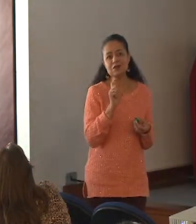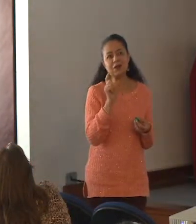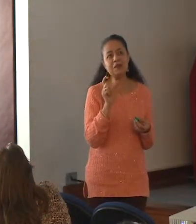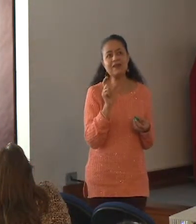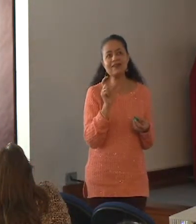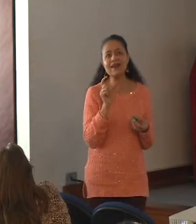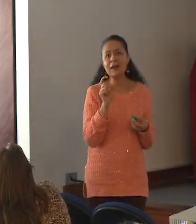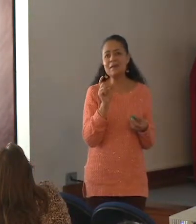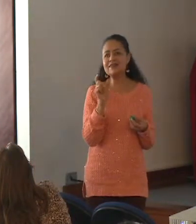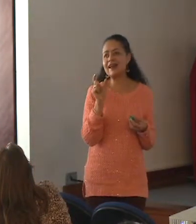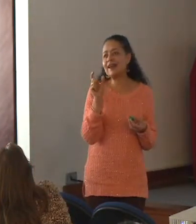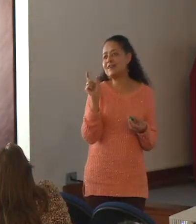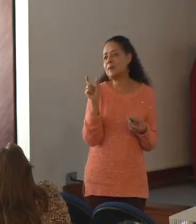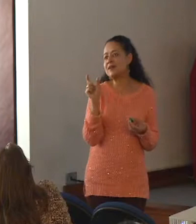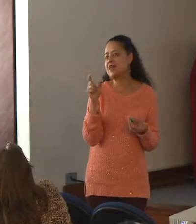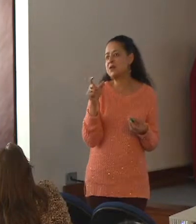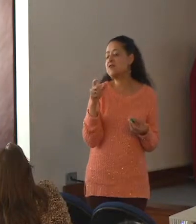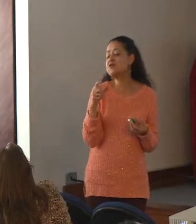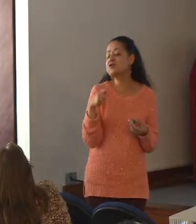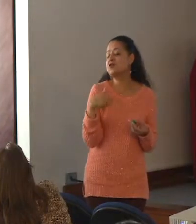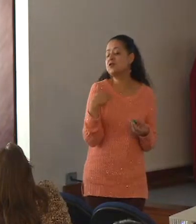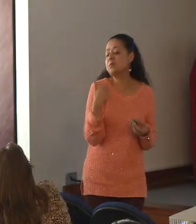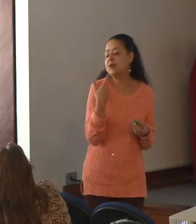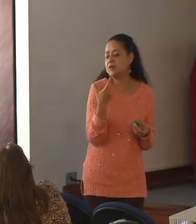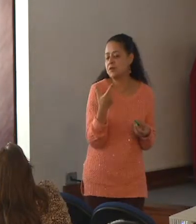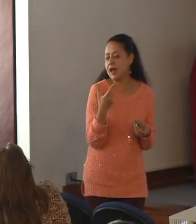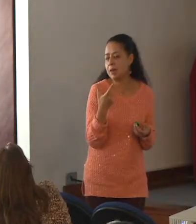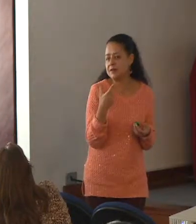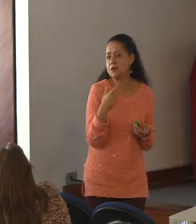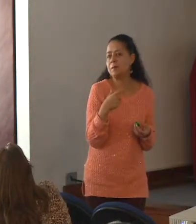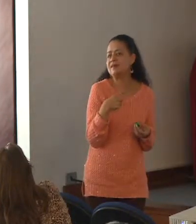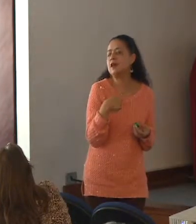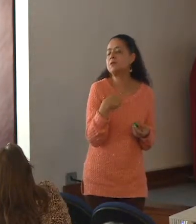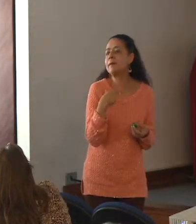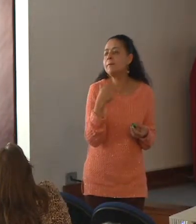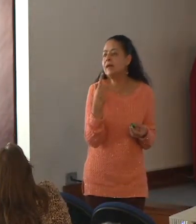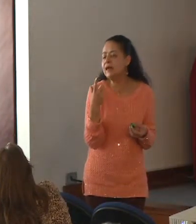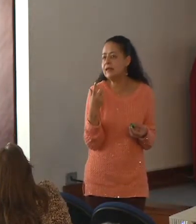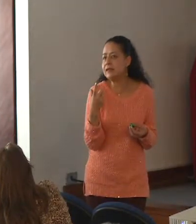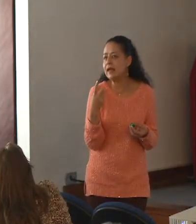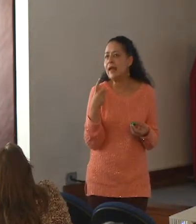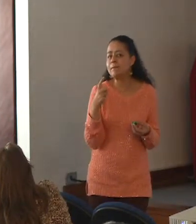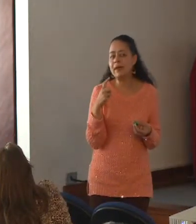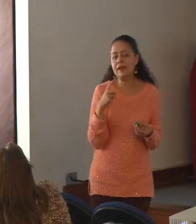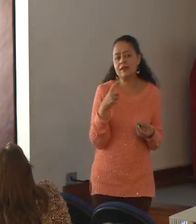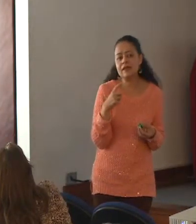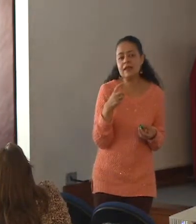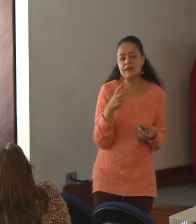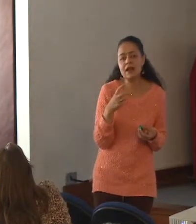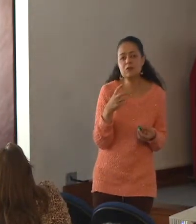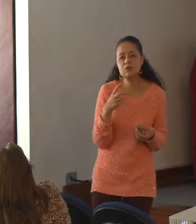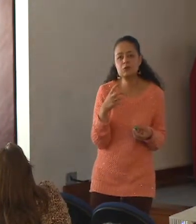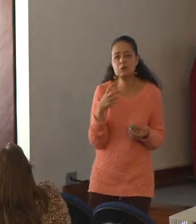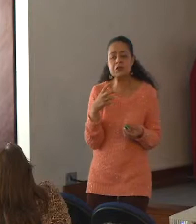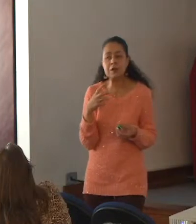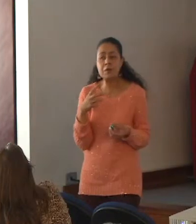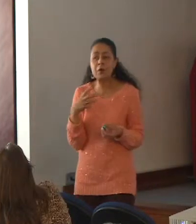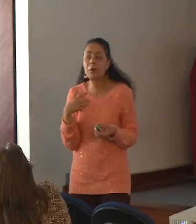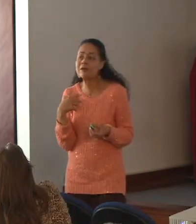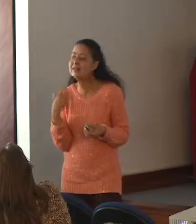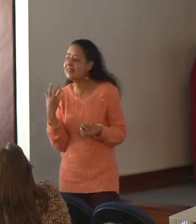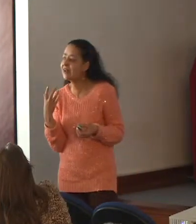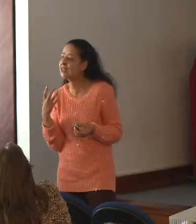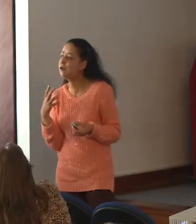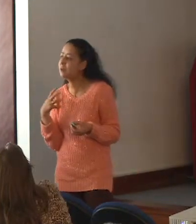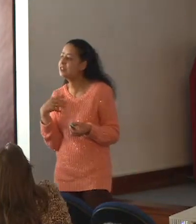Y entonces no es solamente pensar la discapacidad en la función de un pictograma, sino pensar un ambiente, tener, digamos,